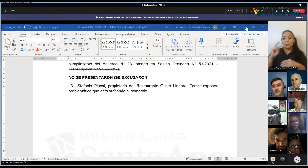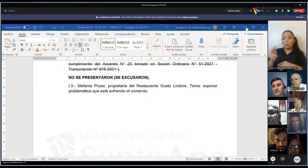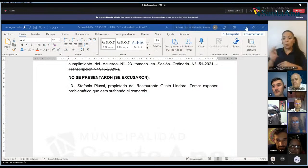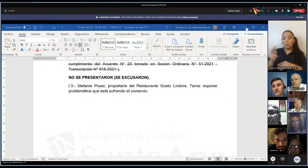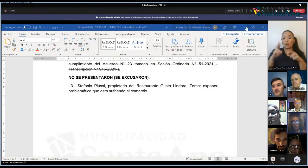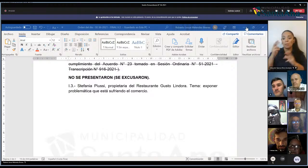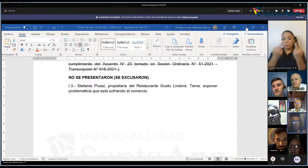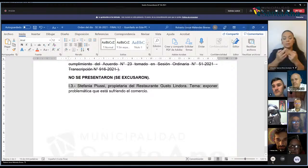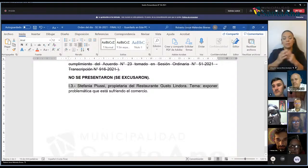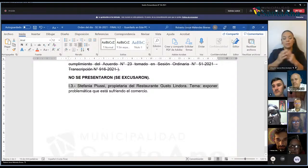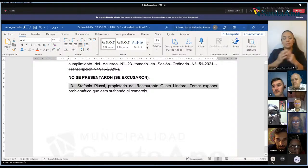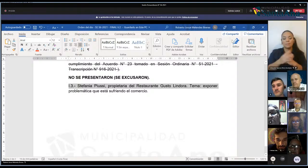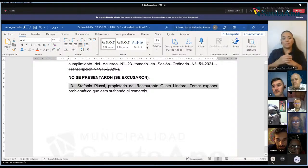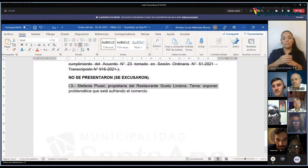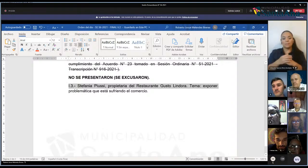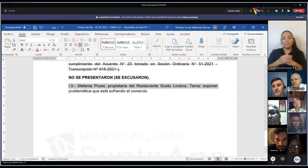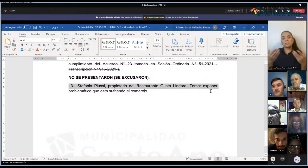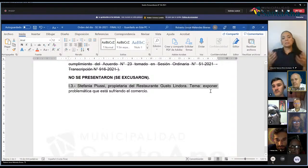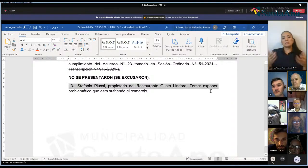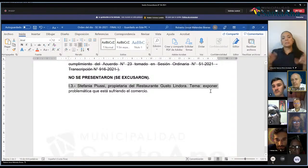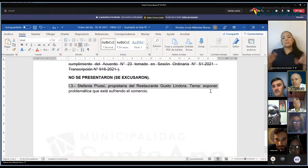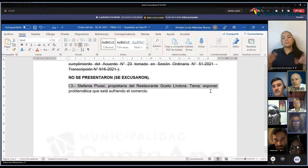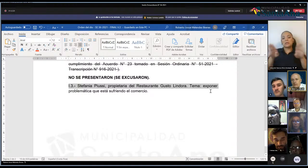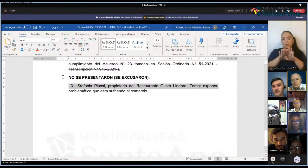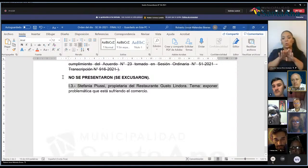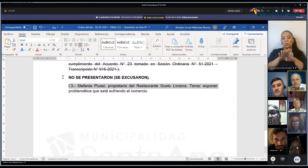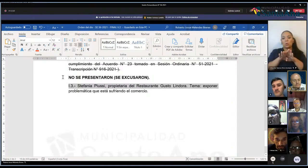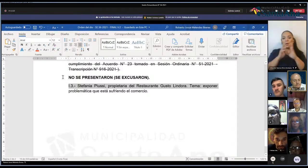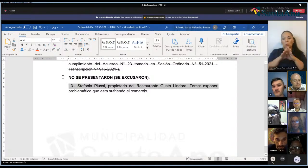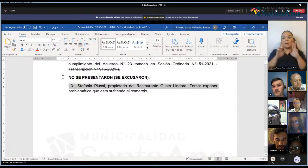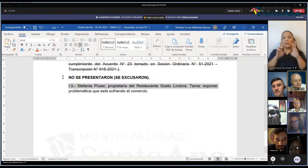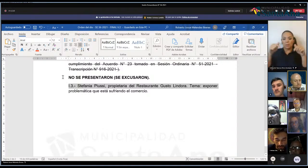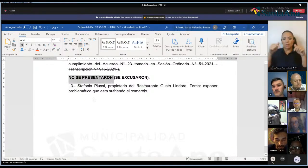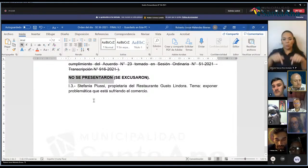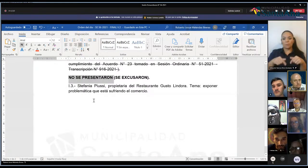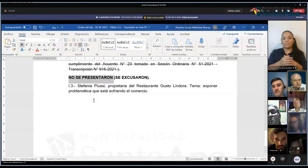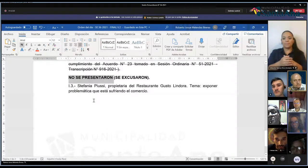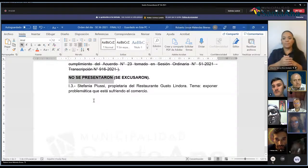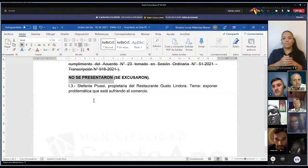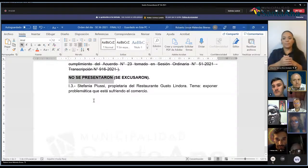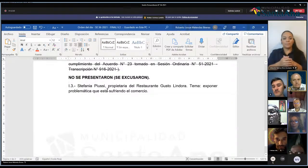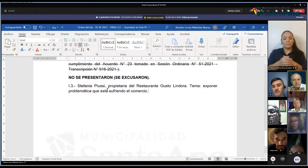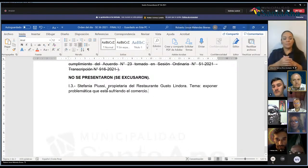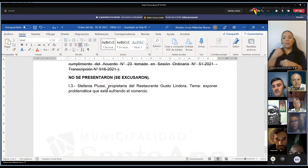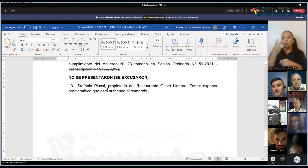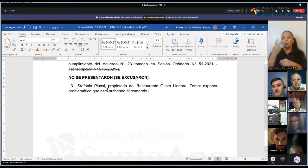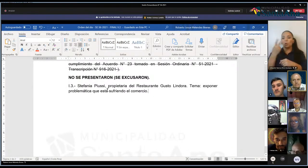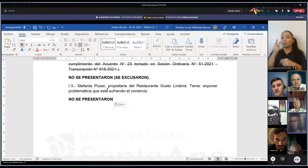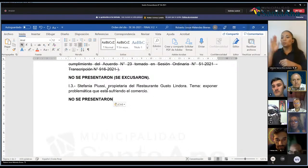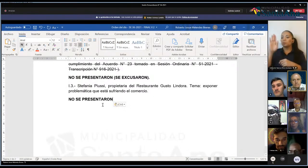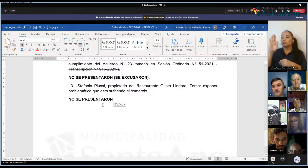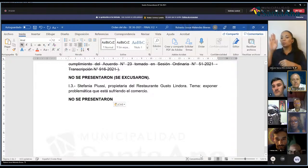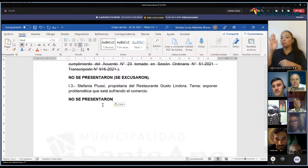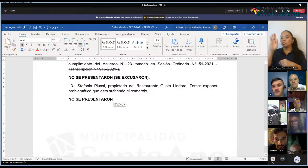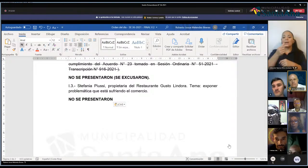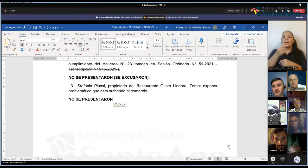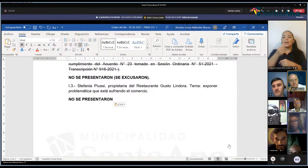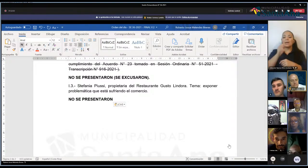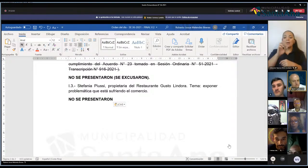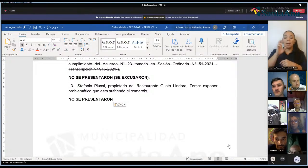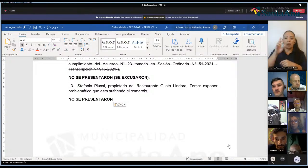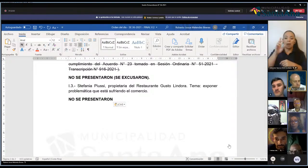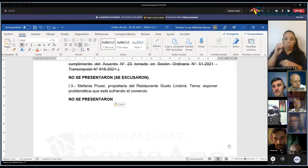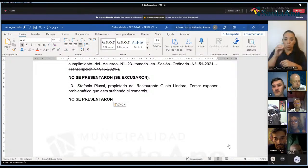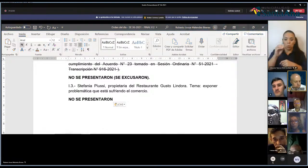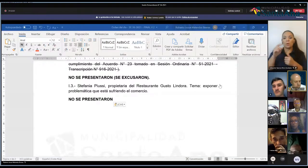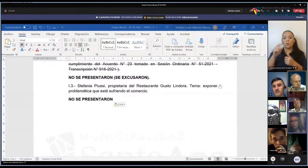estaríamos cerrando la sesión de hoy tengo dos manos levantadas tanto don gerardo oviedo como don walter me